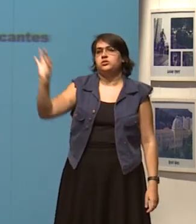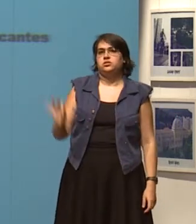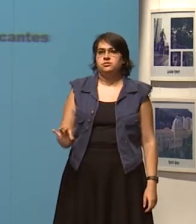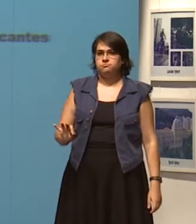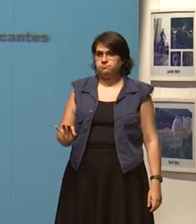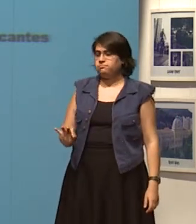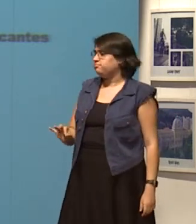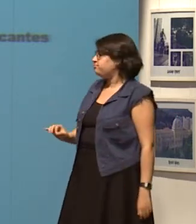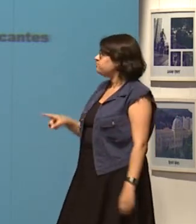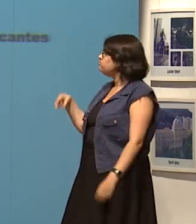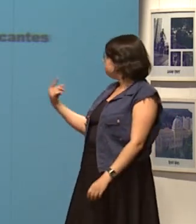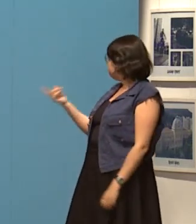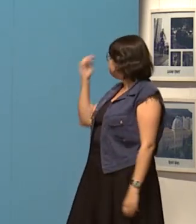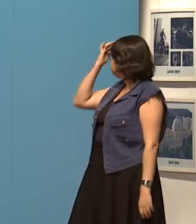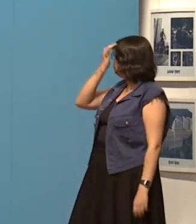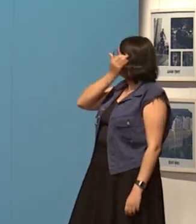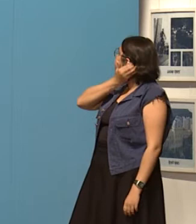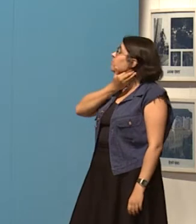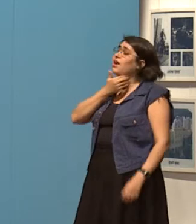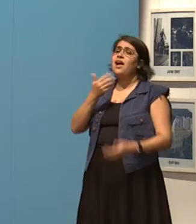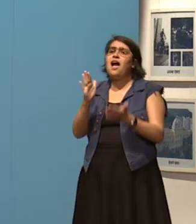Sempre, em 100% das vezes, vai ser do estuprador.